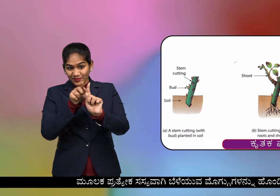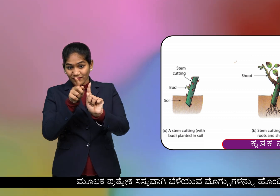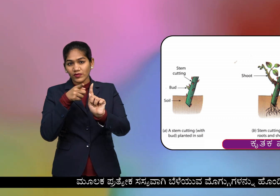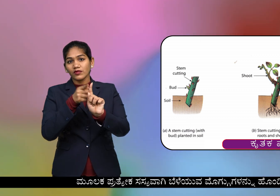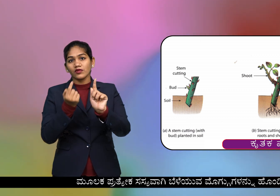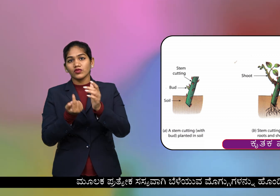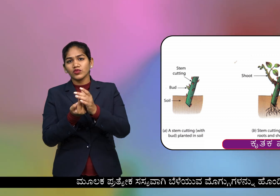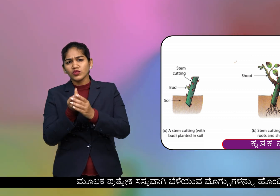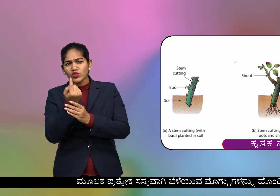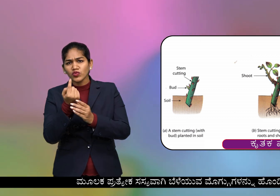ಹೊಂದಿರುತ್ತದೆ.